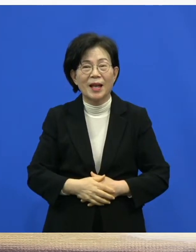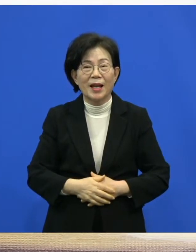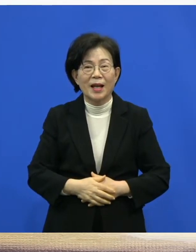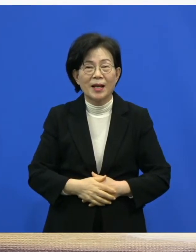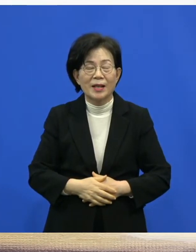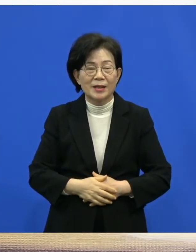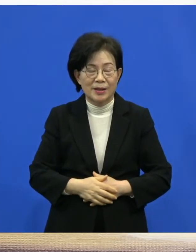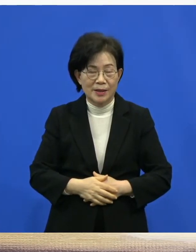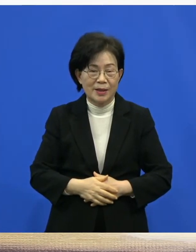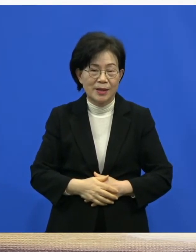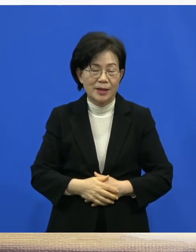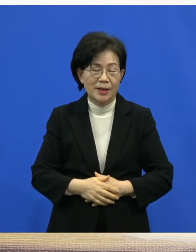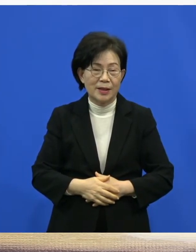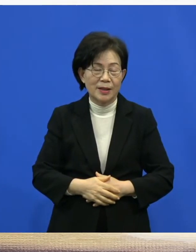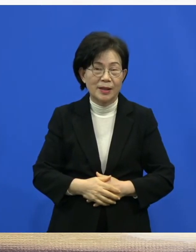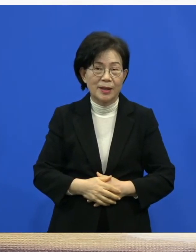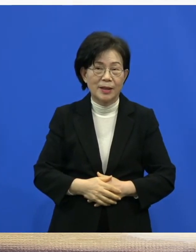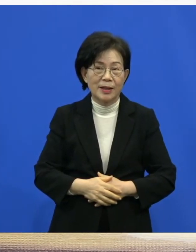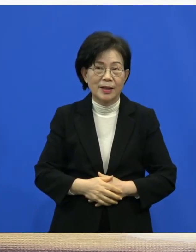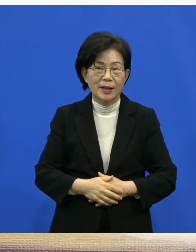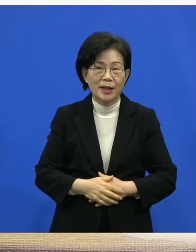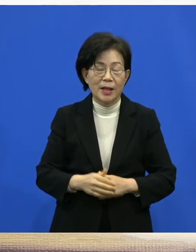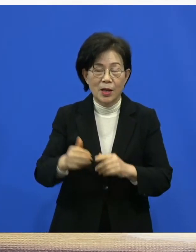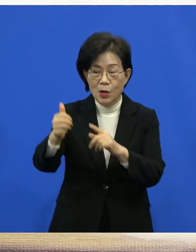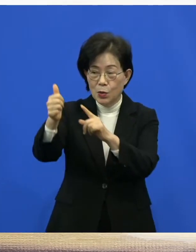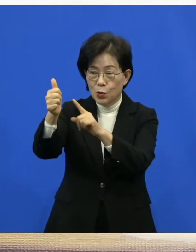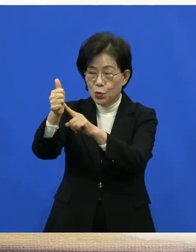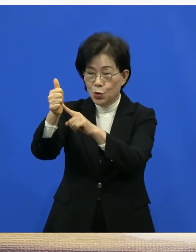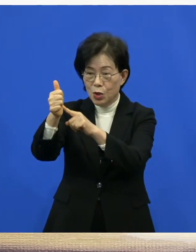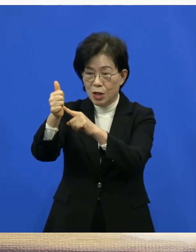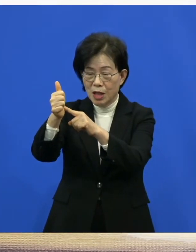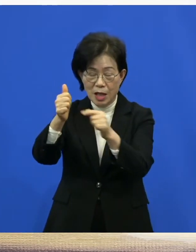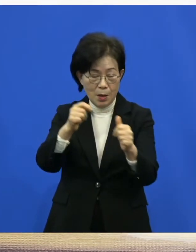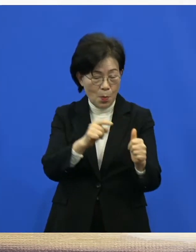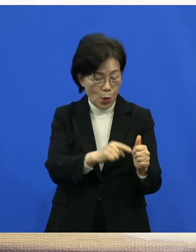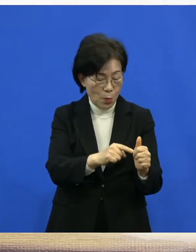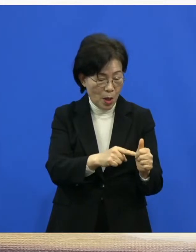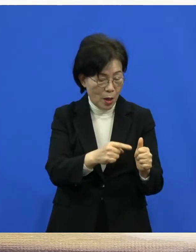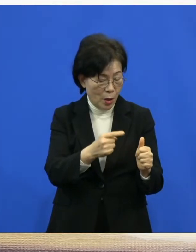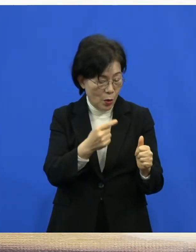판세가 뒤집혀진 거예요. 주인이